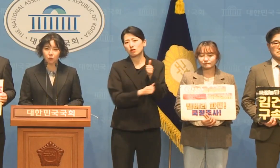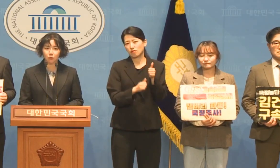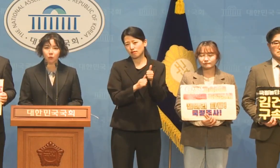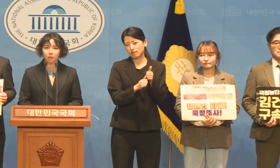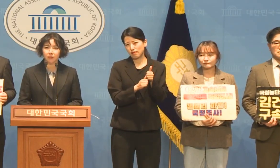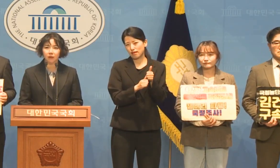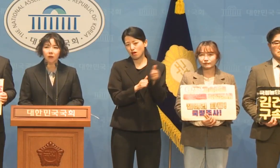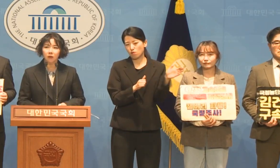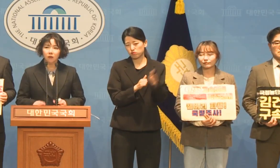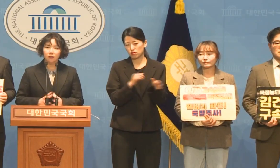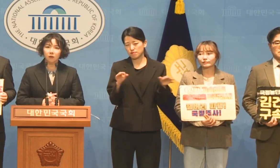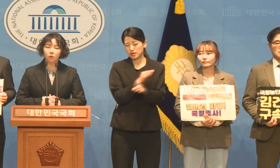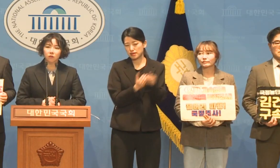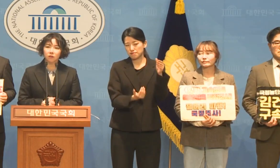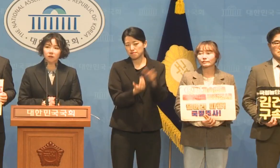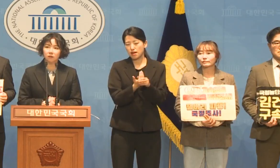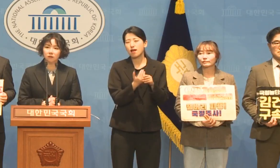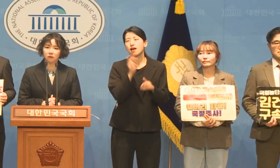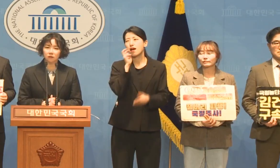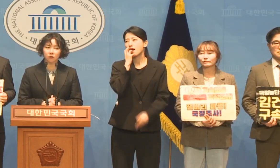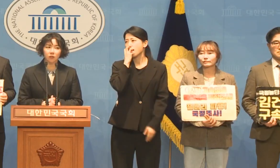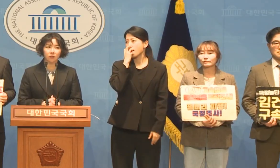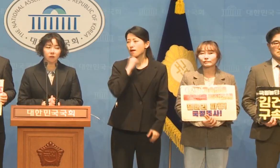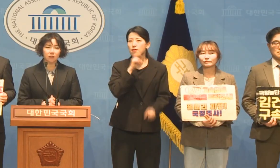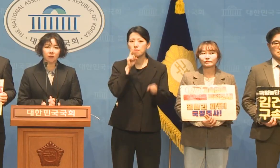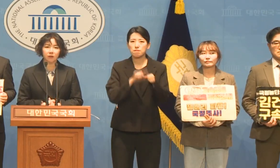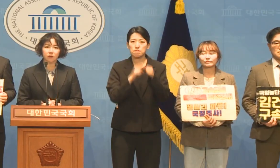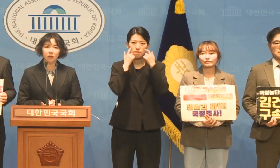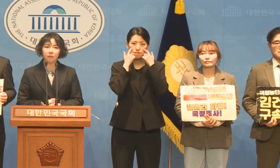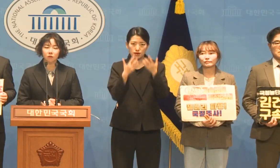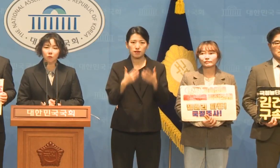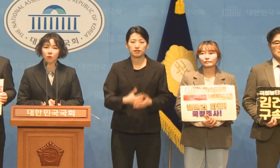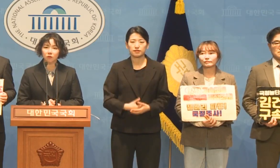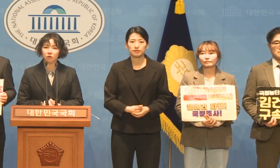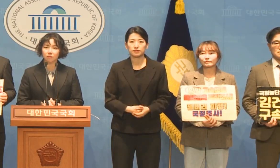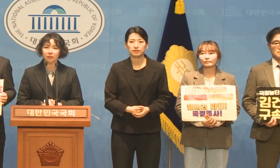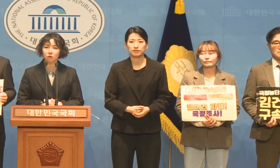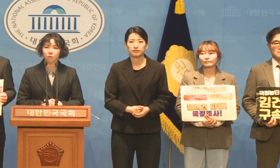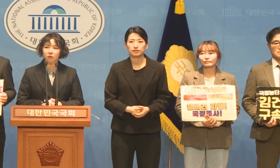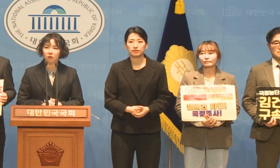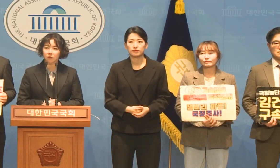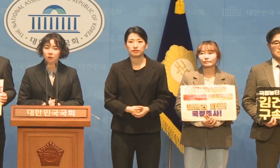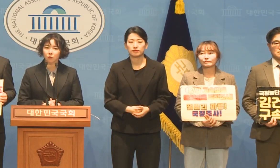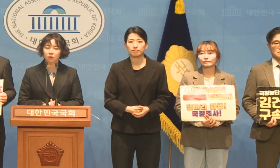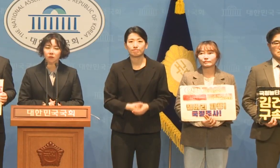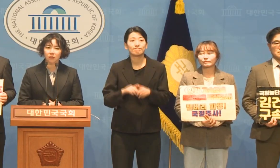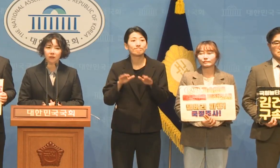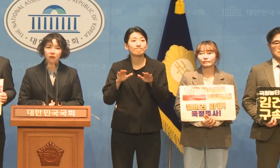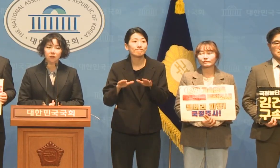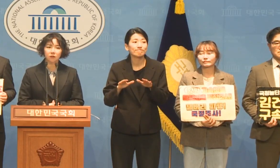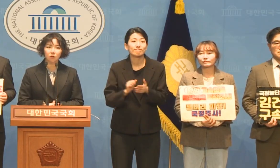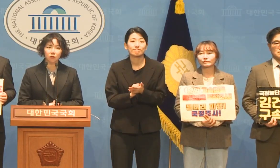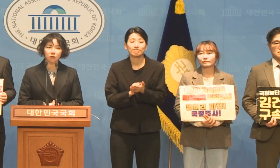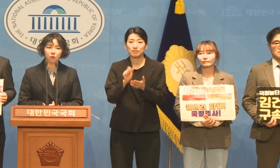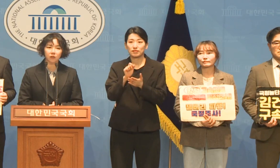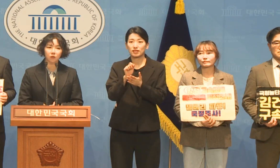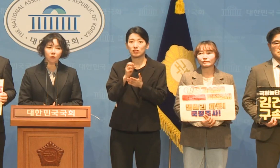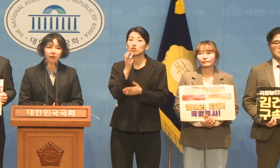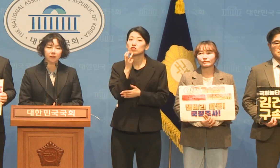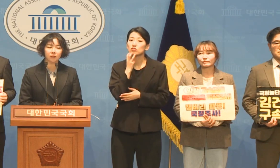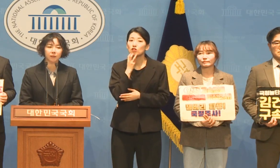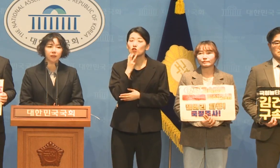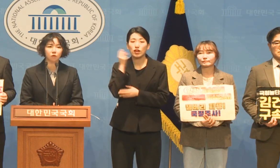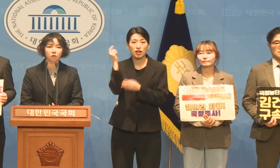양평 고속도로입니다. 네, 오늘 저희 기자회견을 생방송 해주는 많은 뉴미디어 업체도 오셨는데요. 네, 서울의